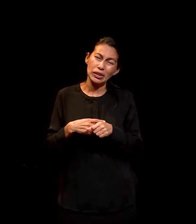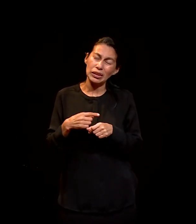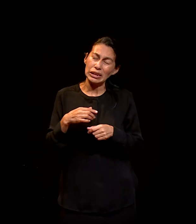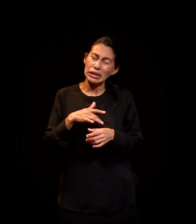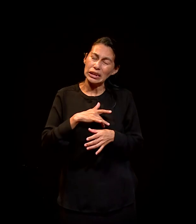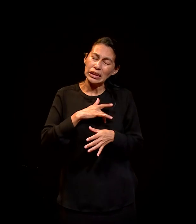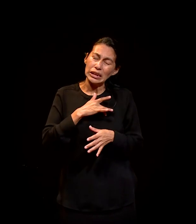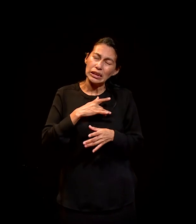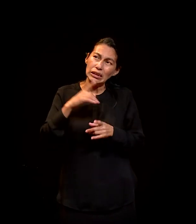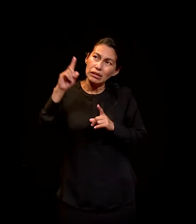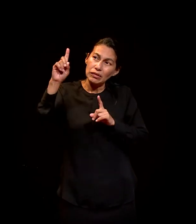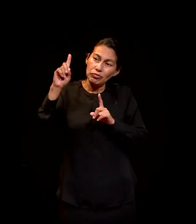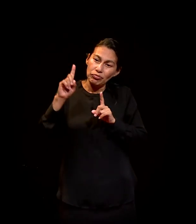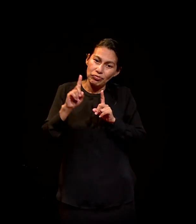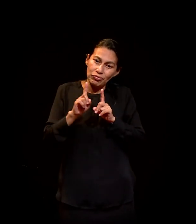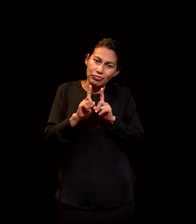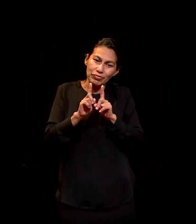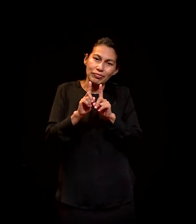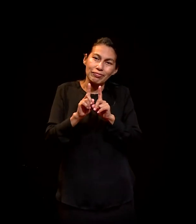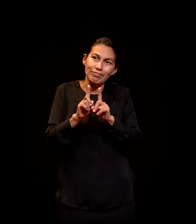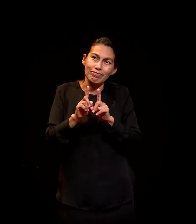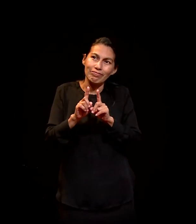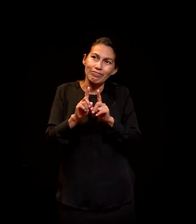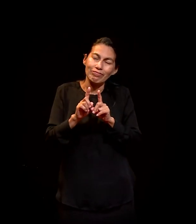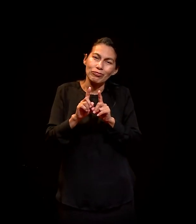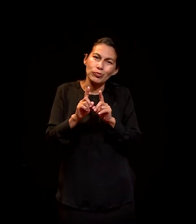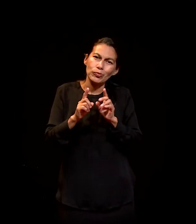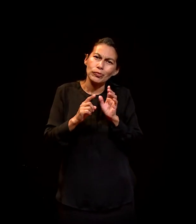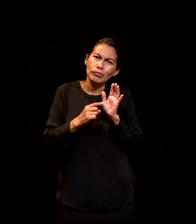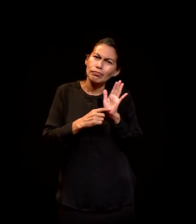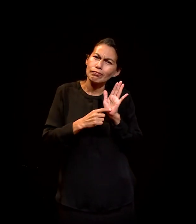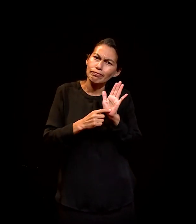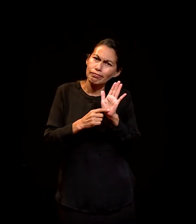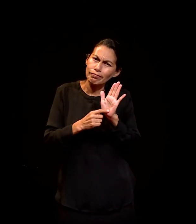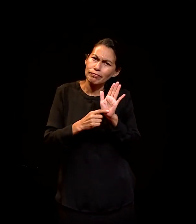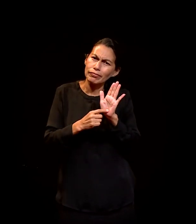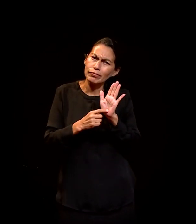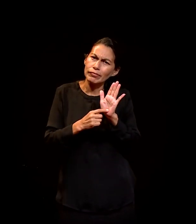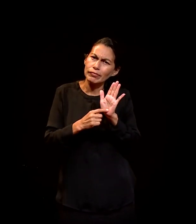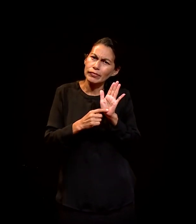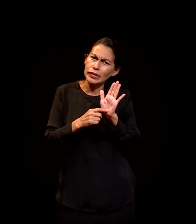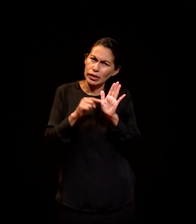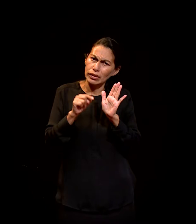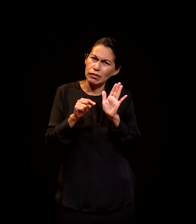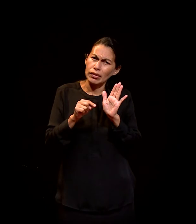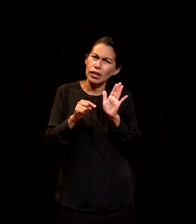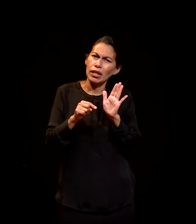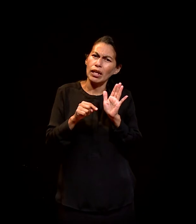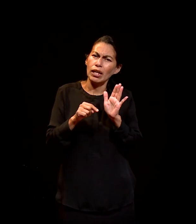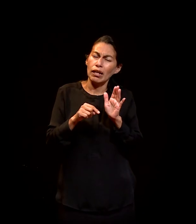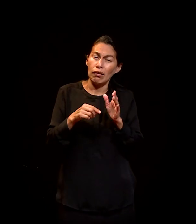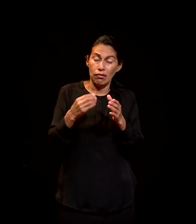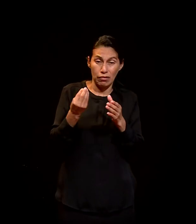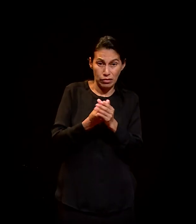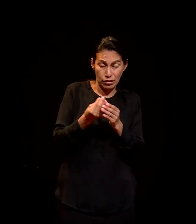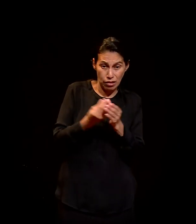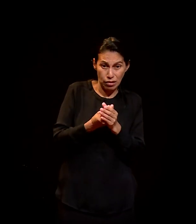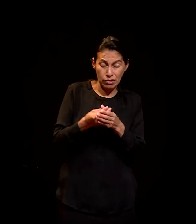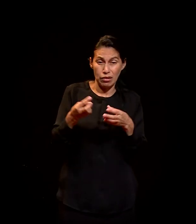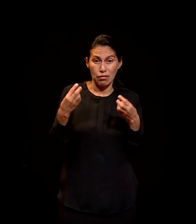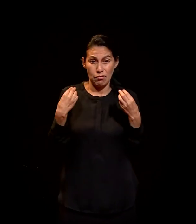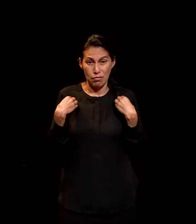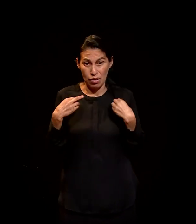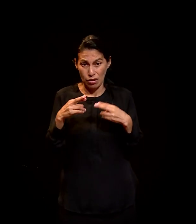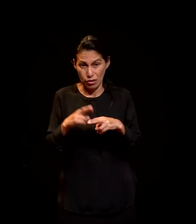pues a través de muchas formas nuestro que estaba allí a través de amigos que me escribieron las clases también